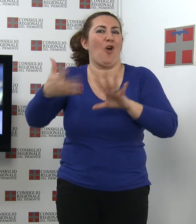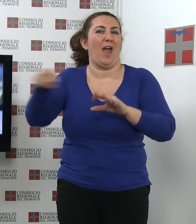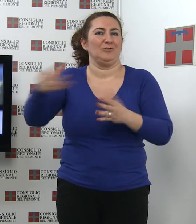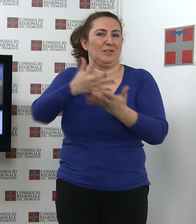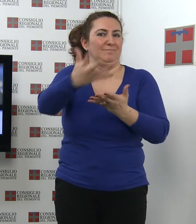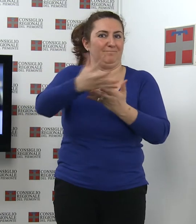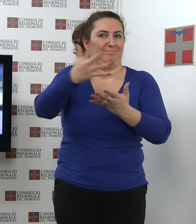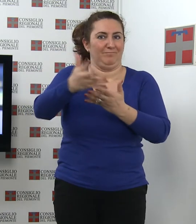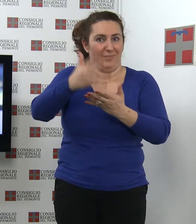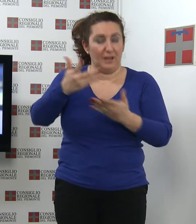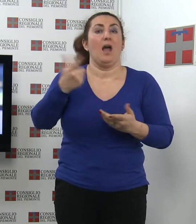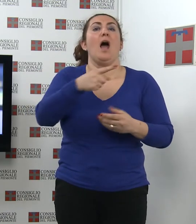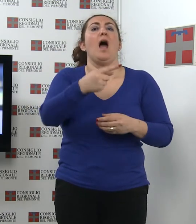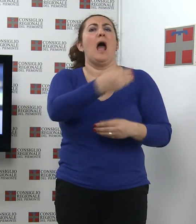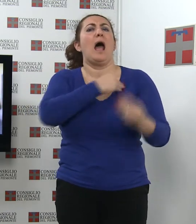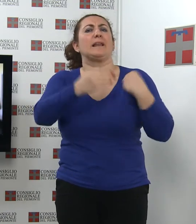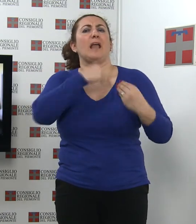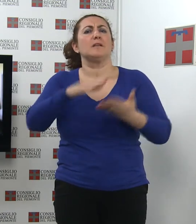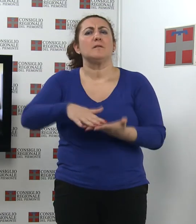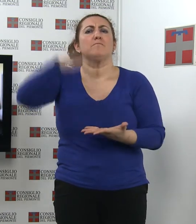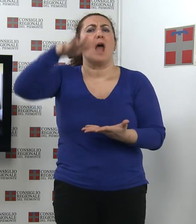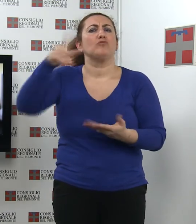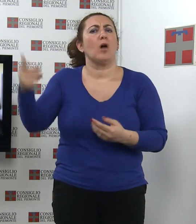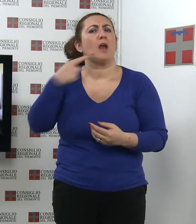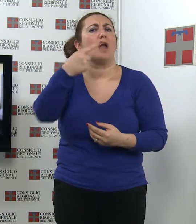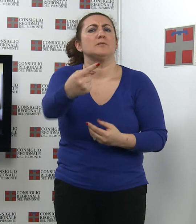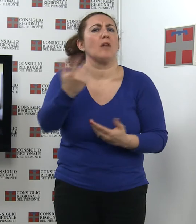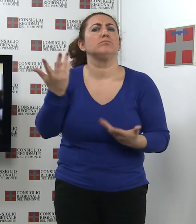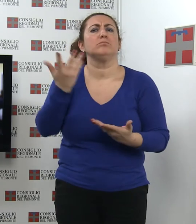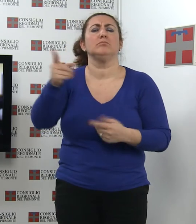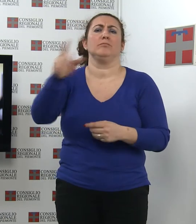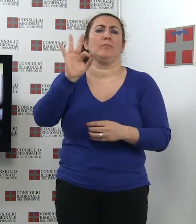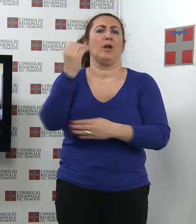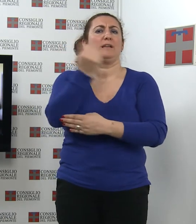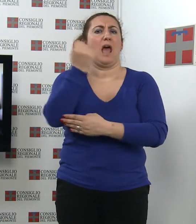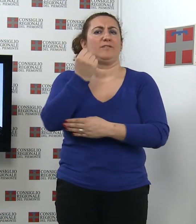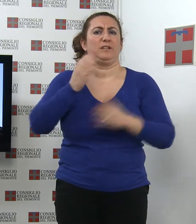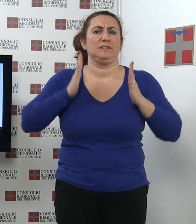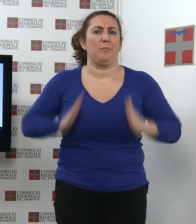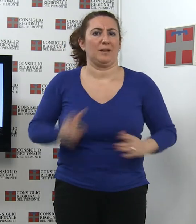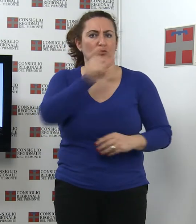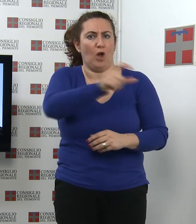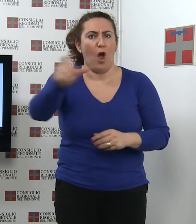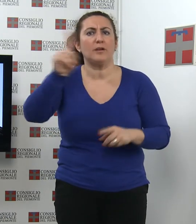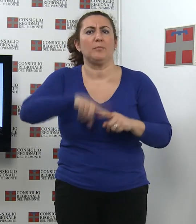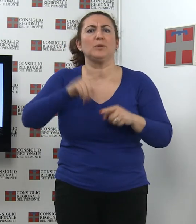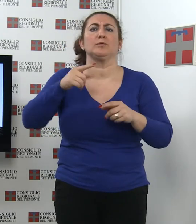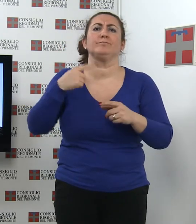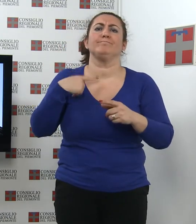il maggior numero di richieste di intervento ha riguardato il delicato settore dei servizi alla persona e delle opposizioni alle dimissioni